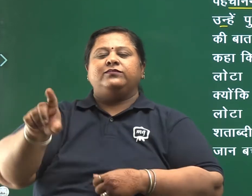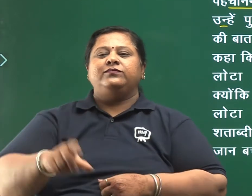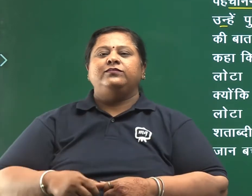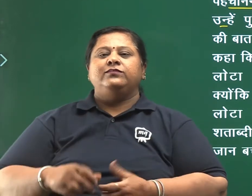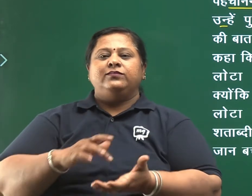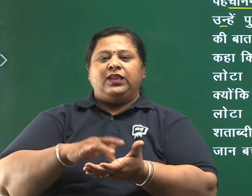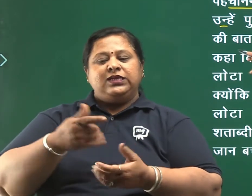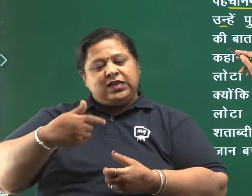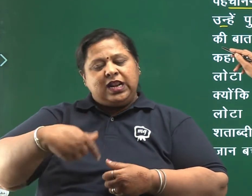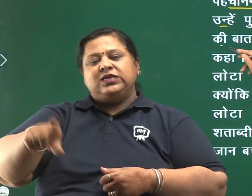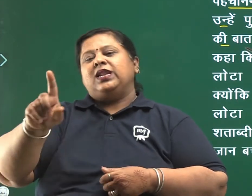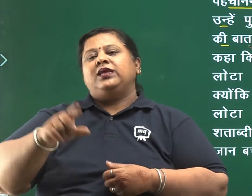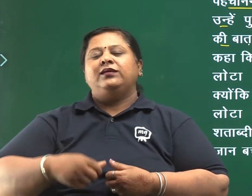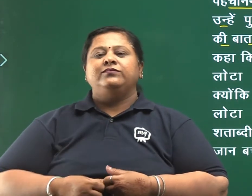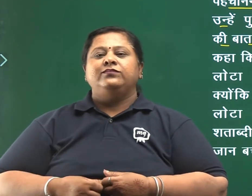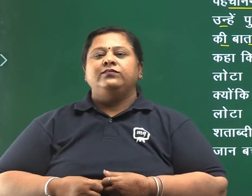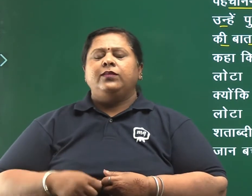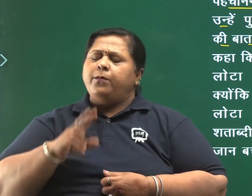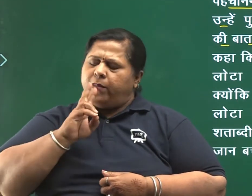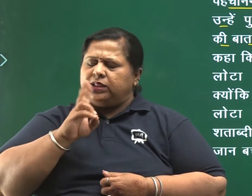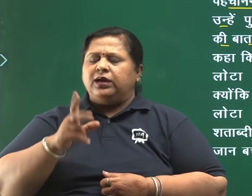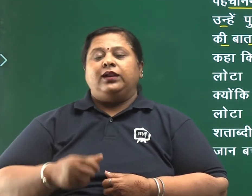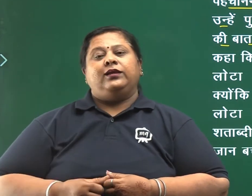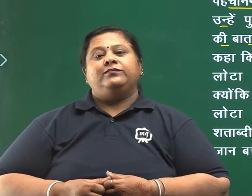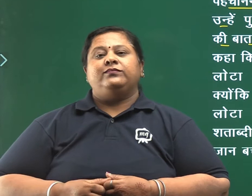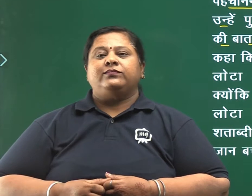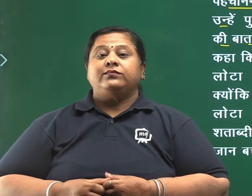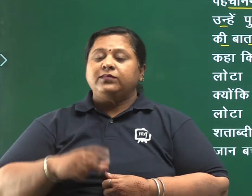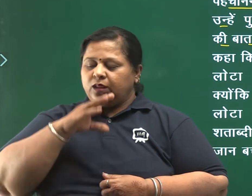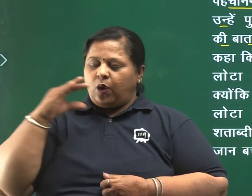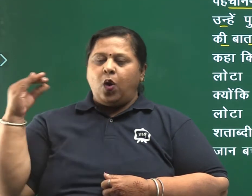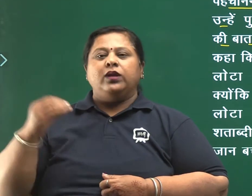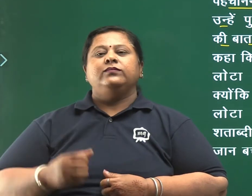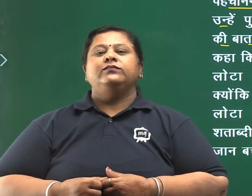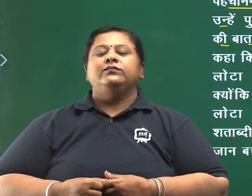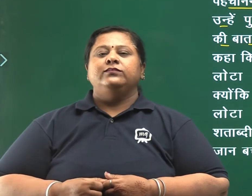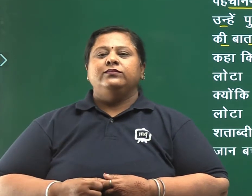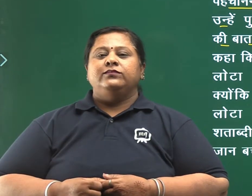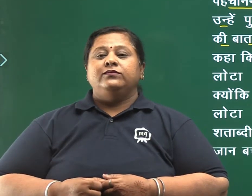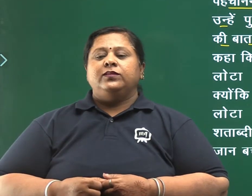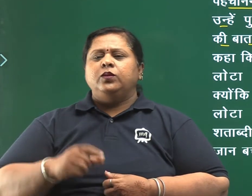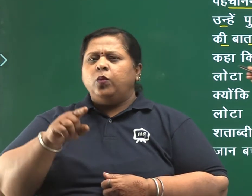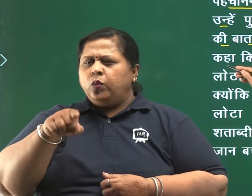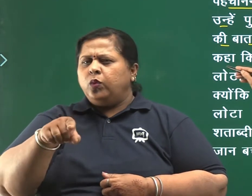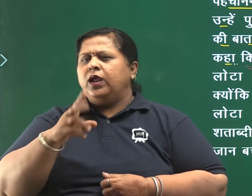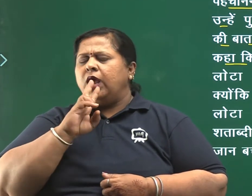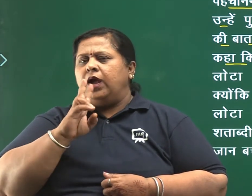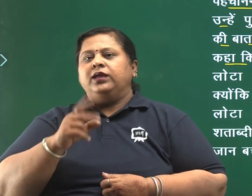ले जाने की बात करने लगे और उन्होंने कहा